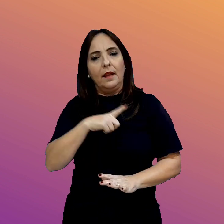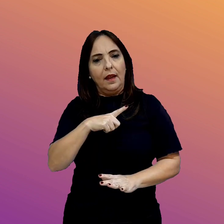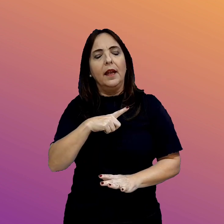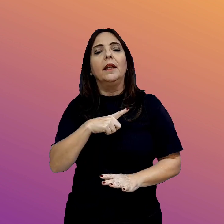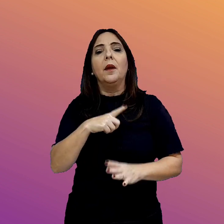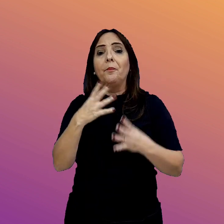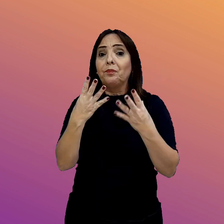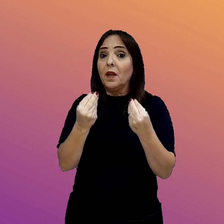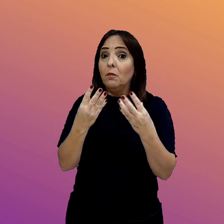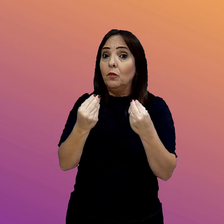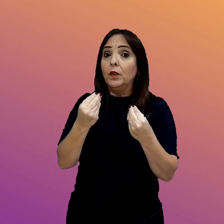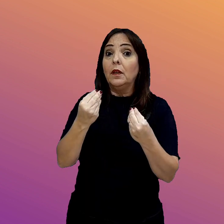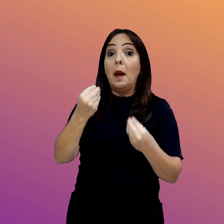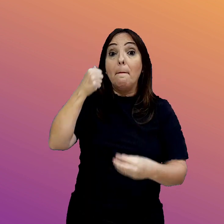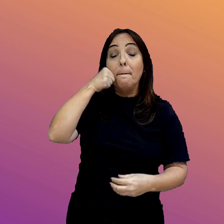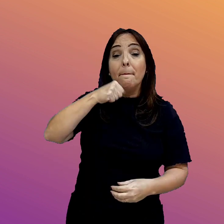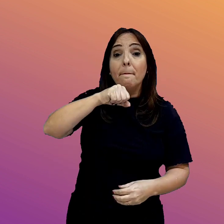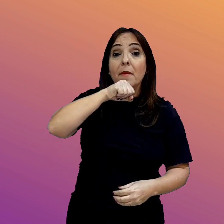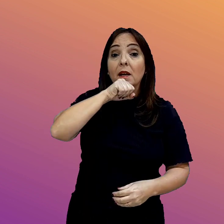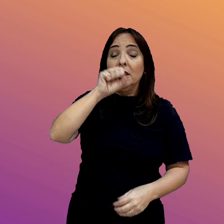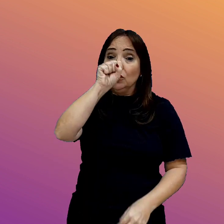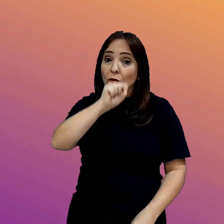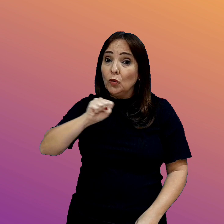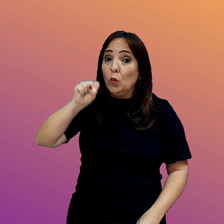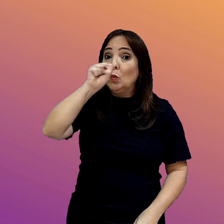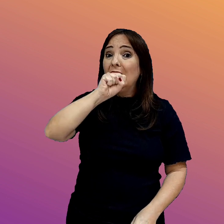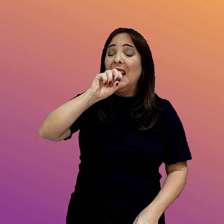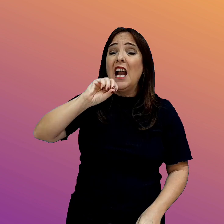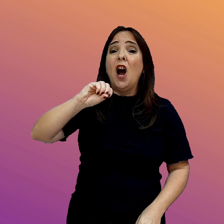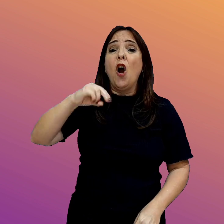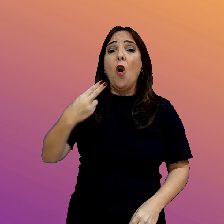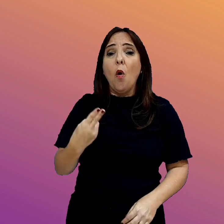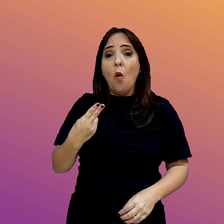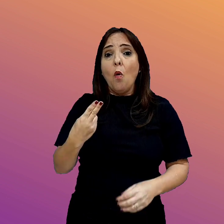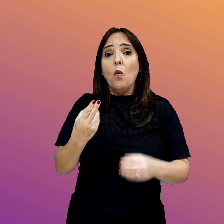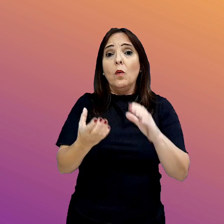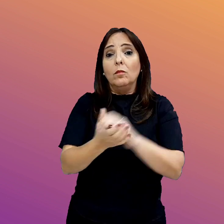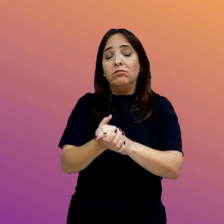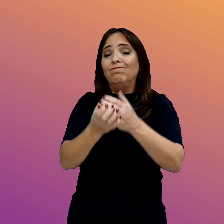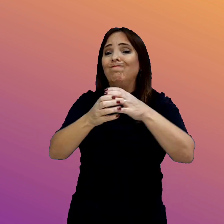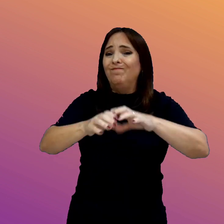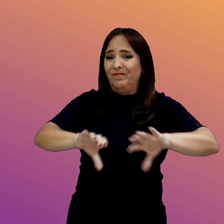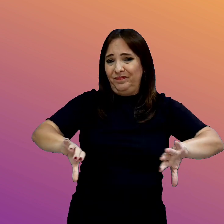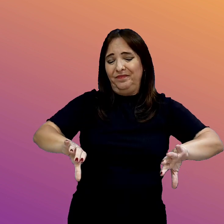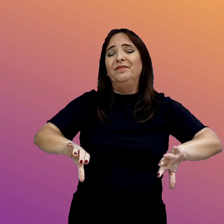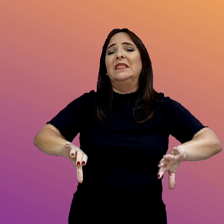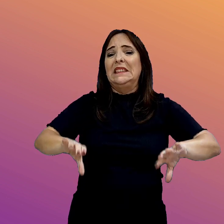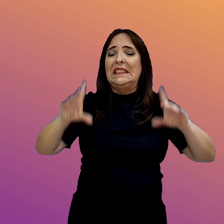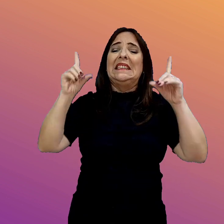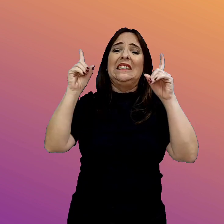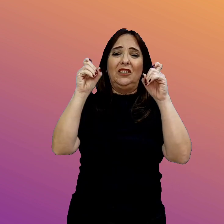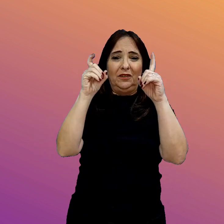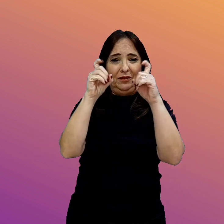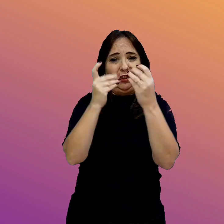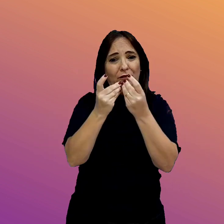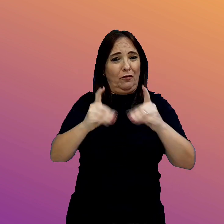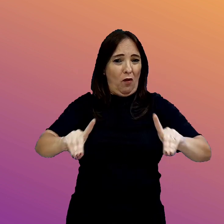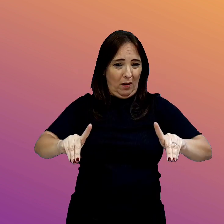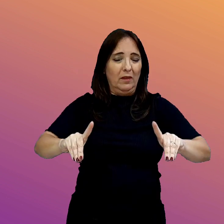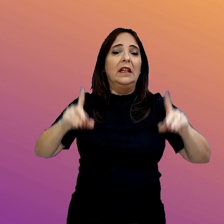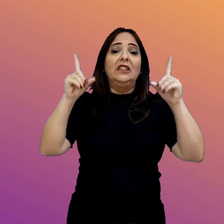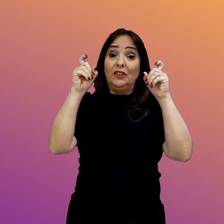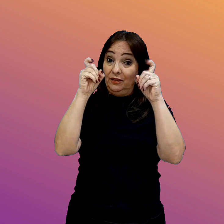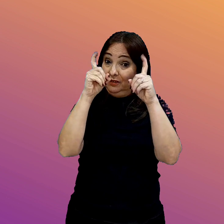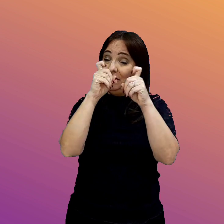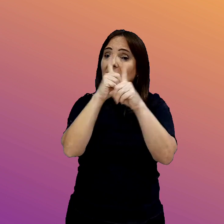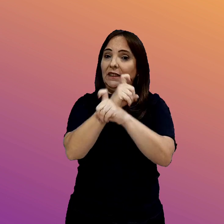fiel, muitas mães solteiras ou divorciadas que ficam com os seus filhos. É muito difícil quando uma mulher cria uma criança sem uma